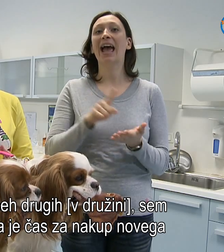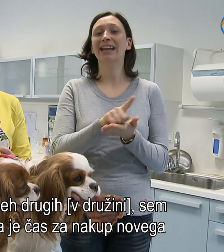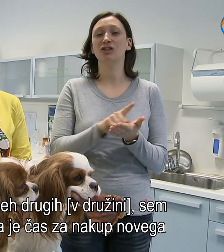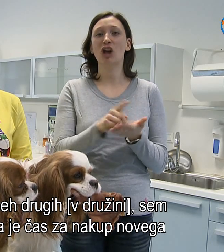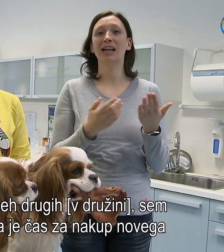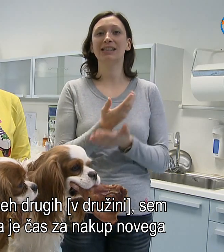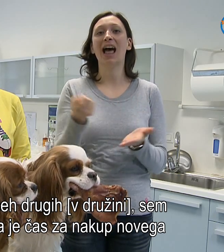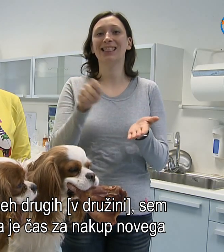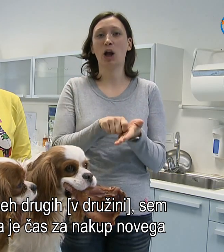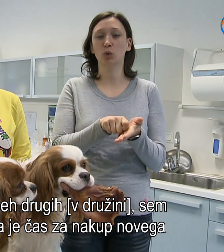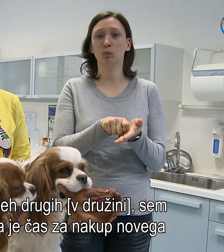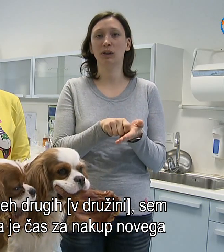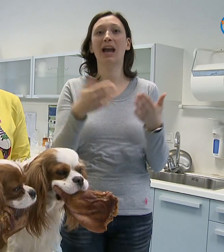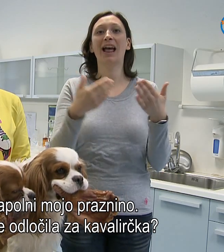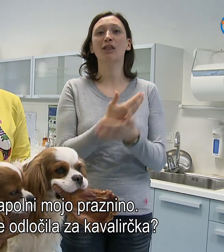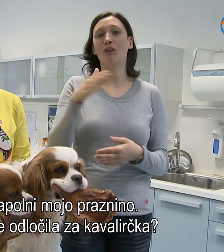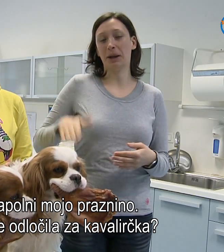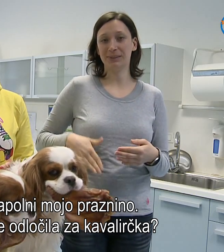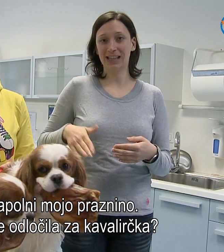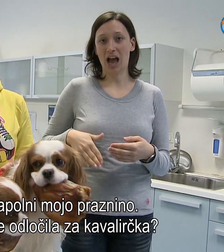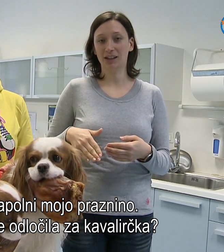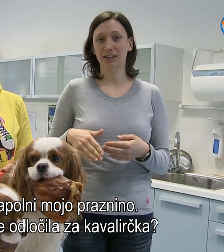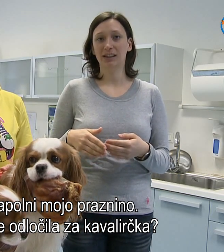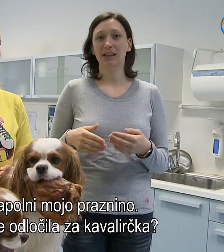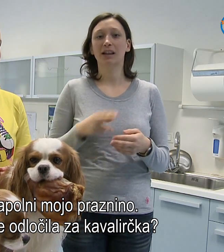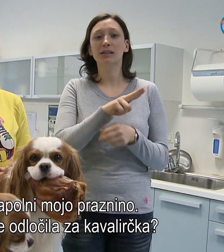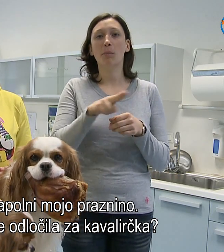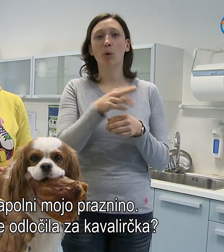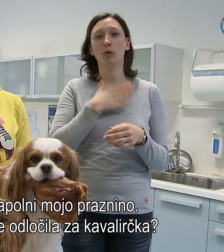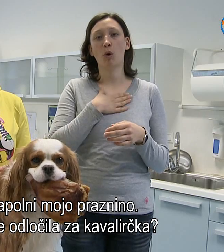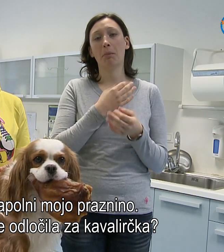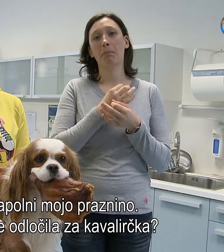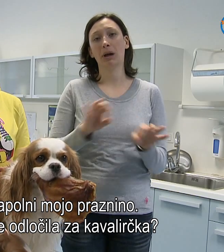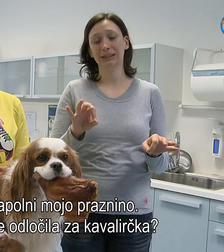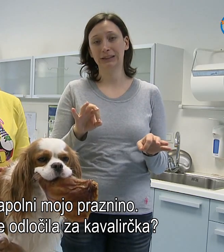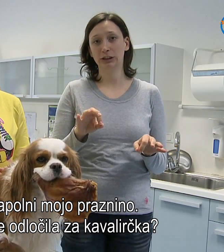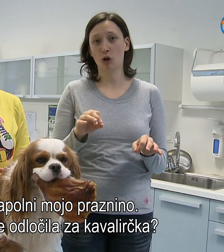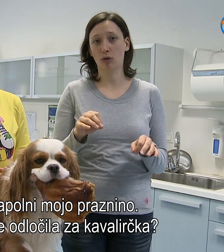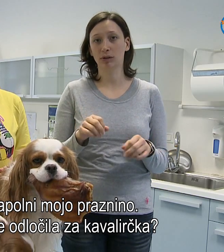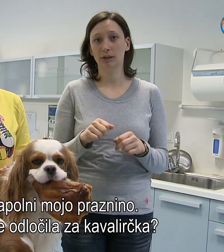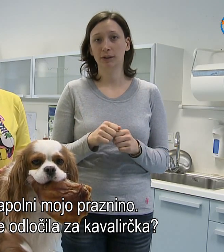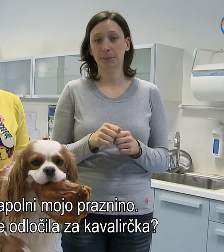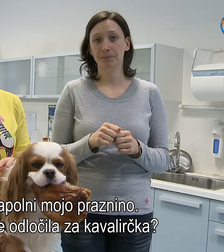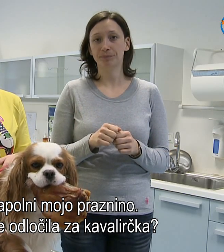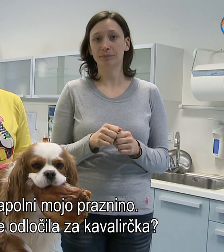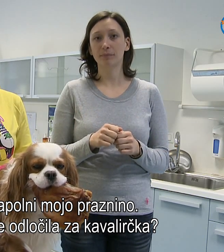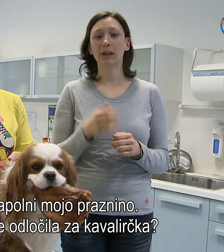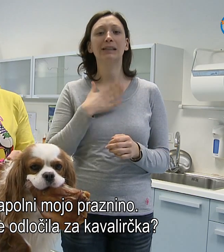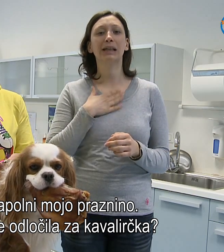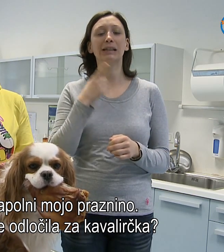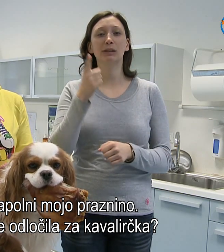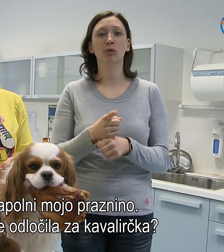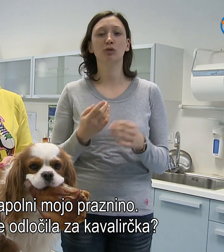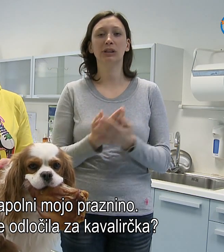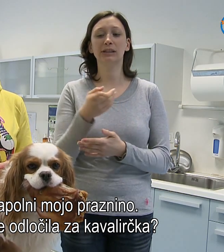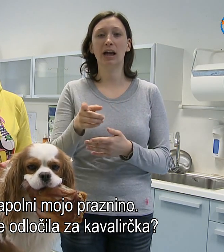za nakup novega psa, da zapolni mojo praznino. Zakaj sem se odločila